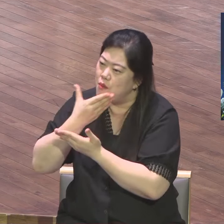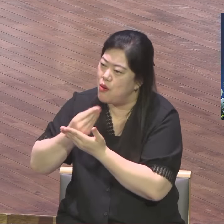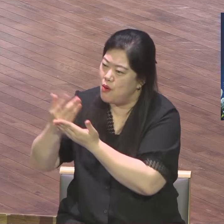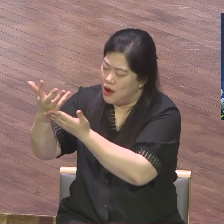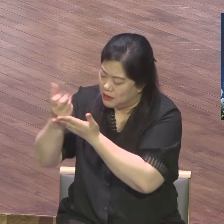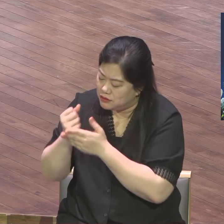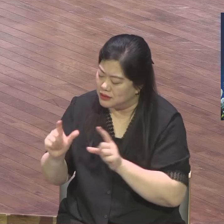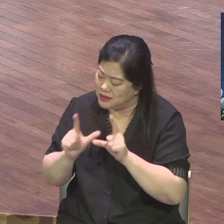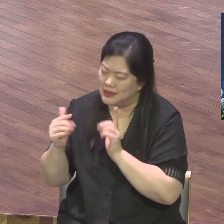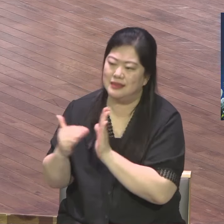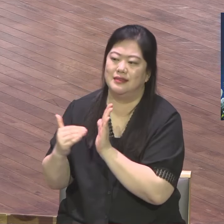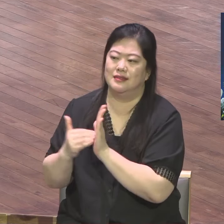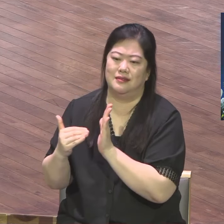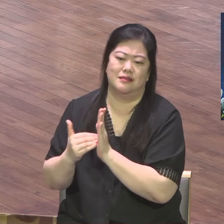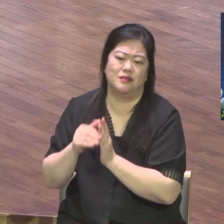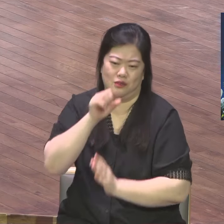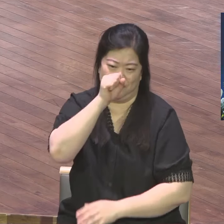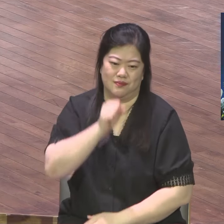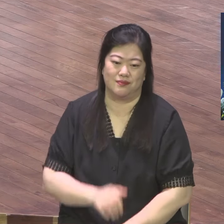좋아요.